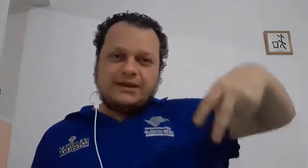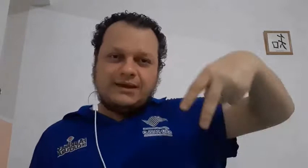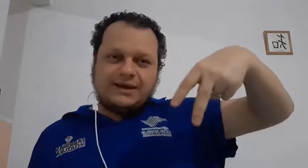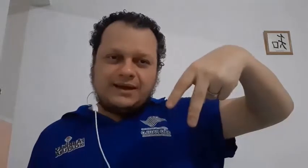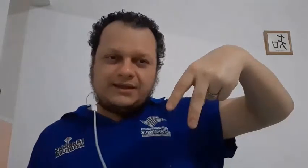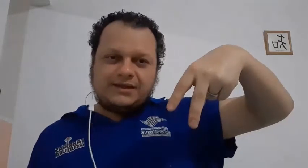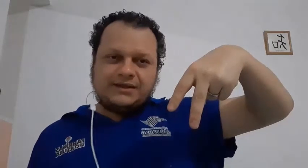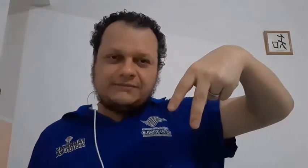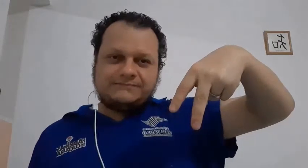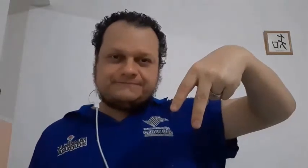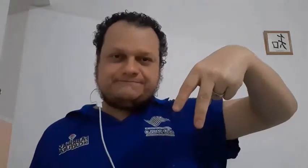N.